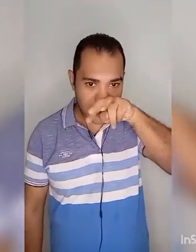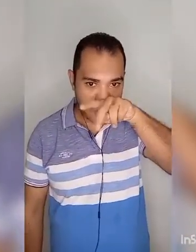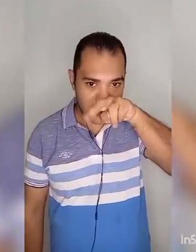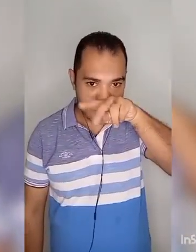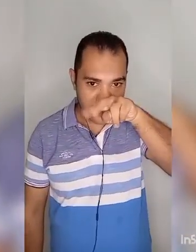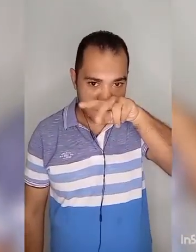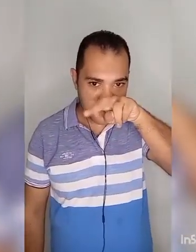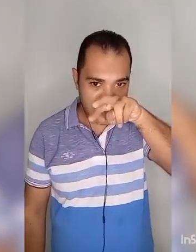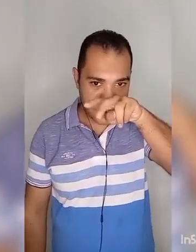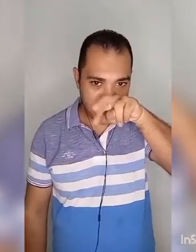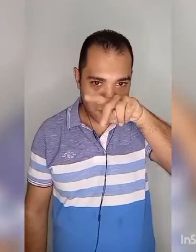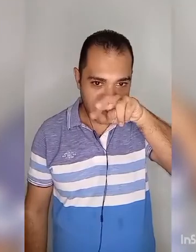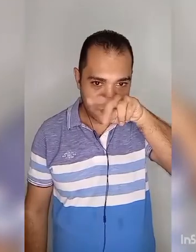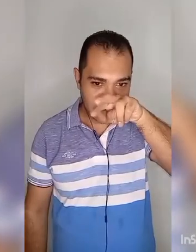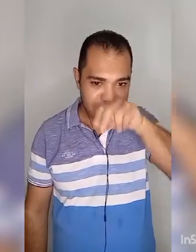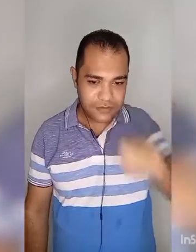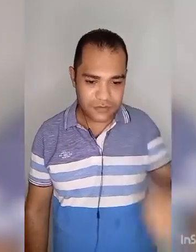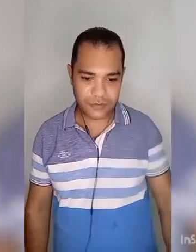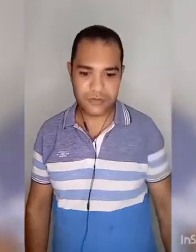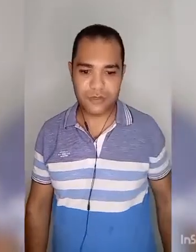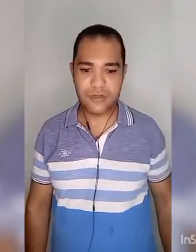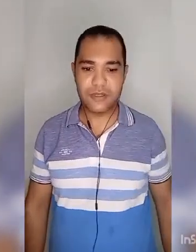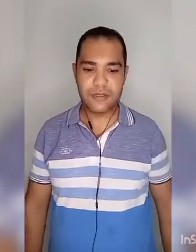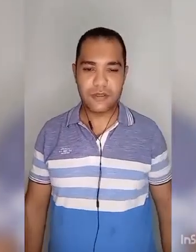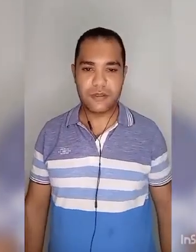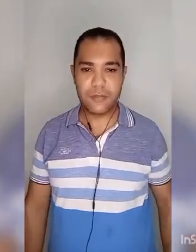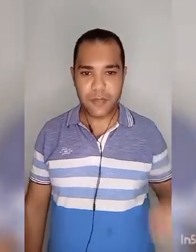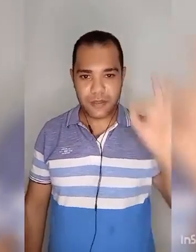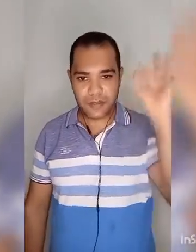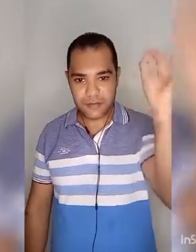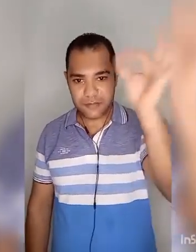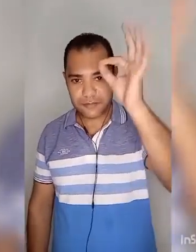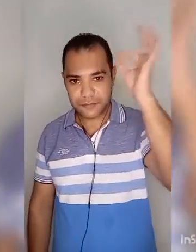صرصار شنباته، صرصار دبانة.